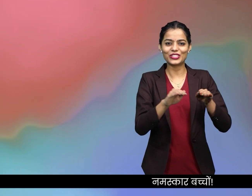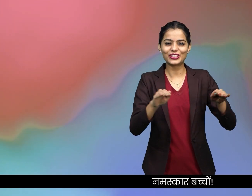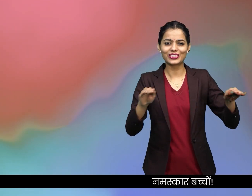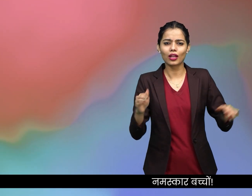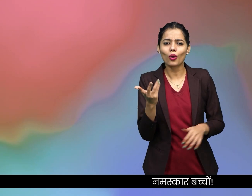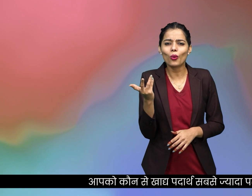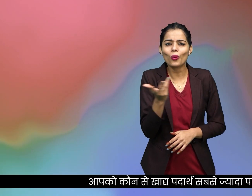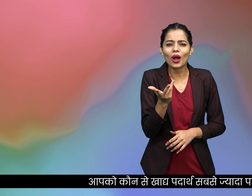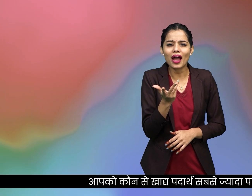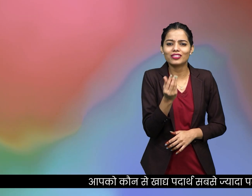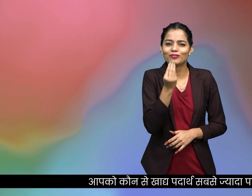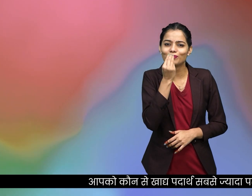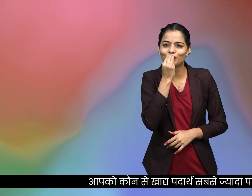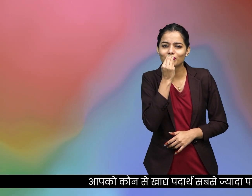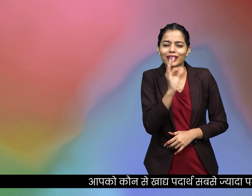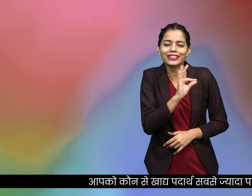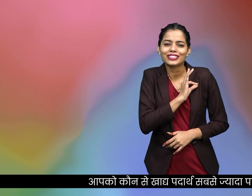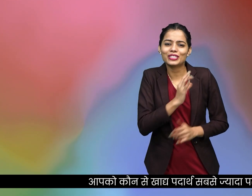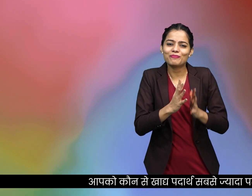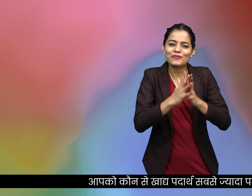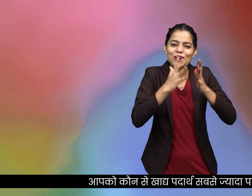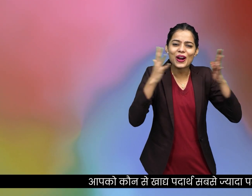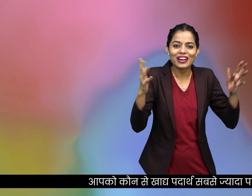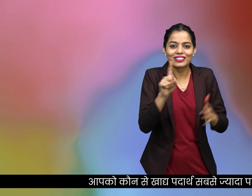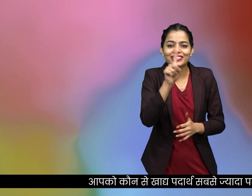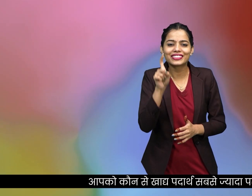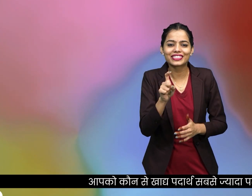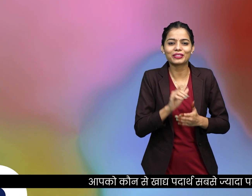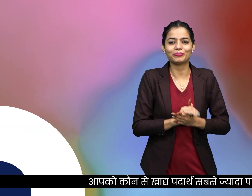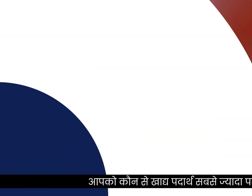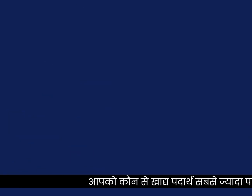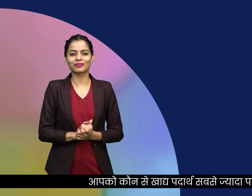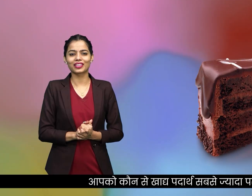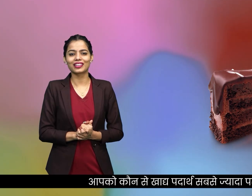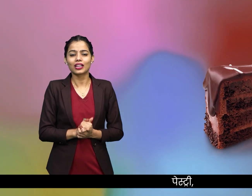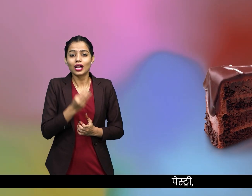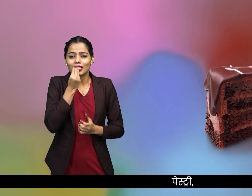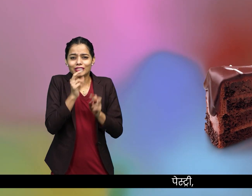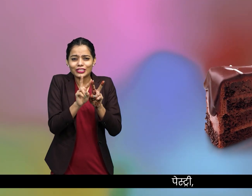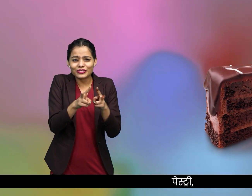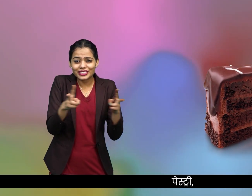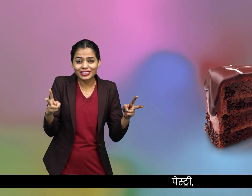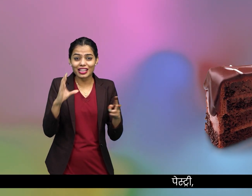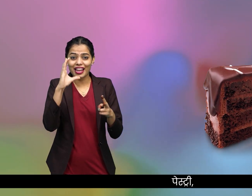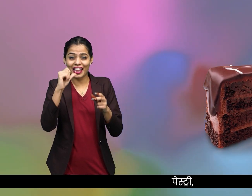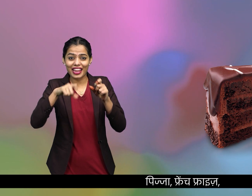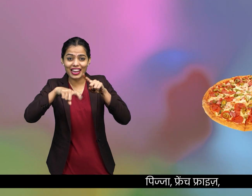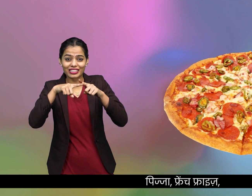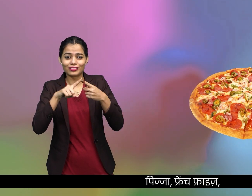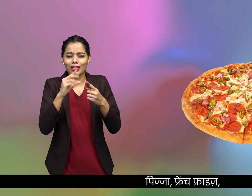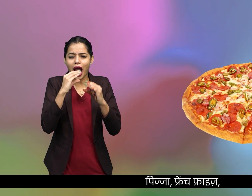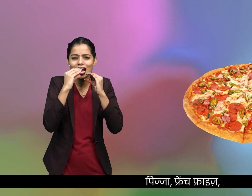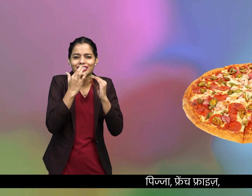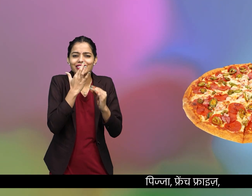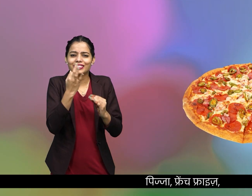नमस्कार बच्चों, आपको कौन से खाद्य पदार्थ सबसे ज्यादा पसंद है? पेस्ट्री,